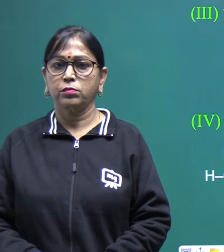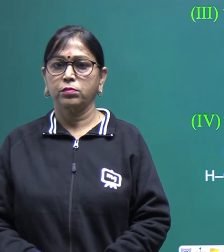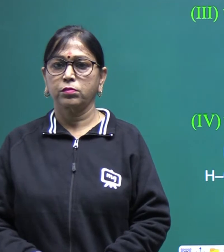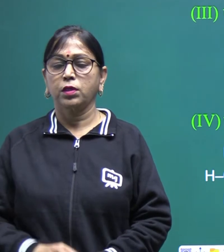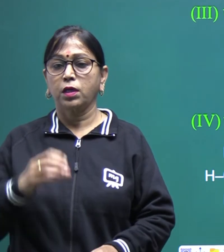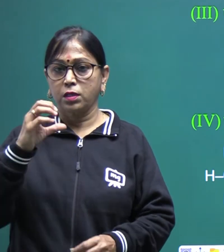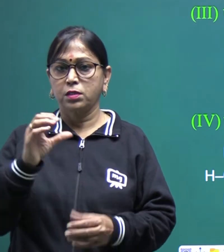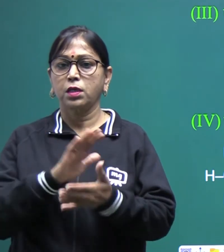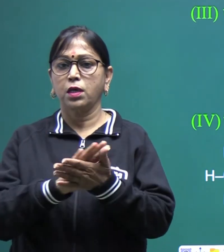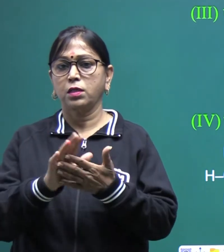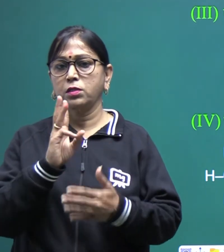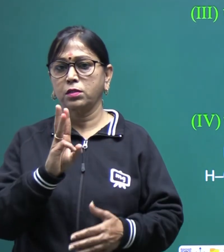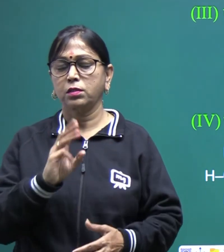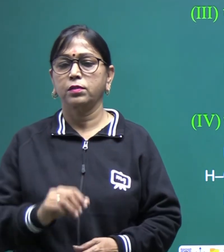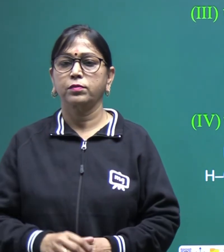CH3